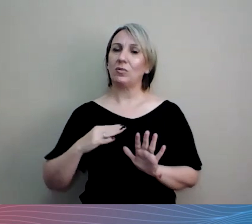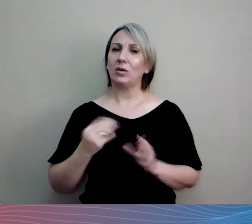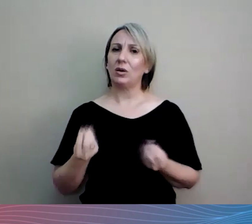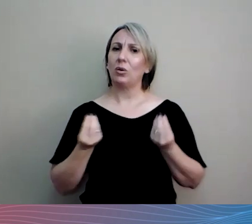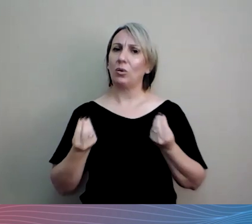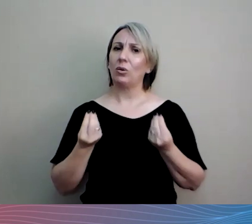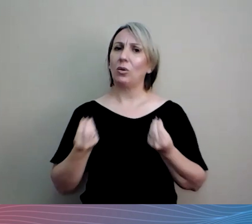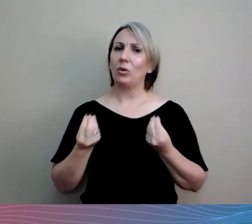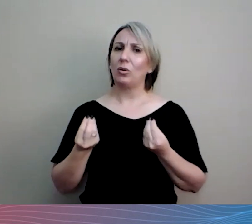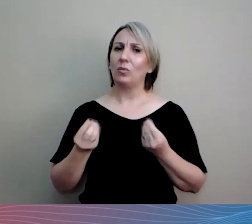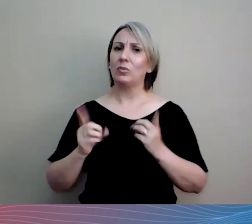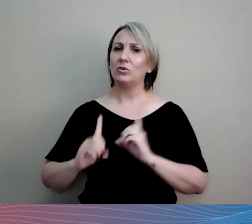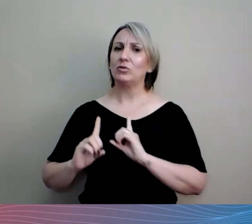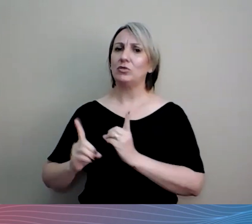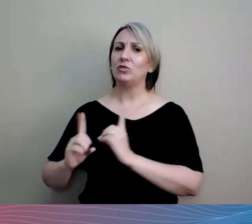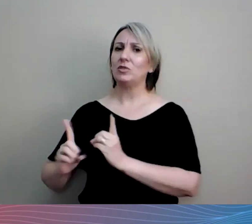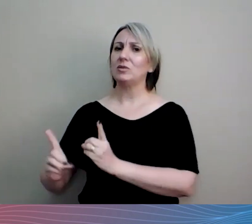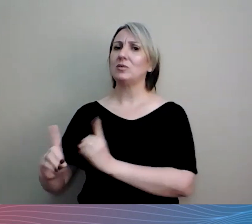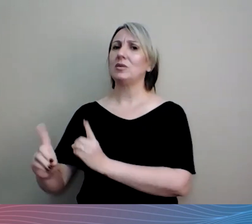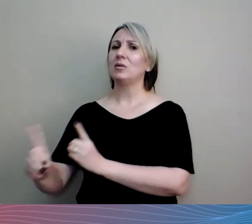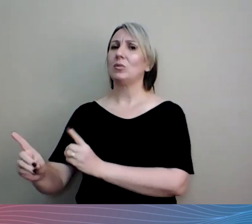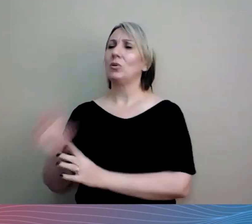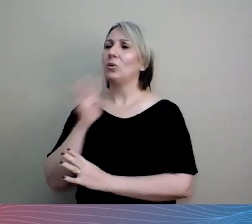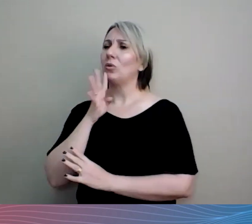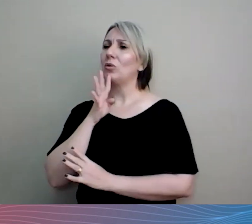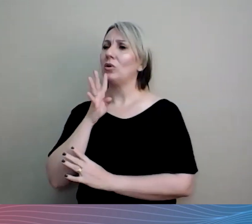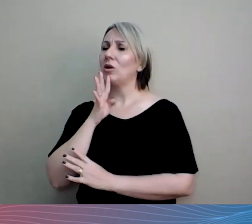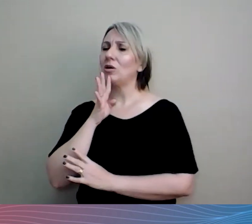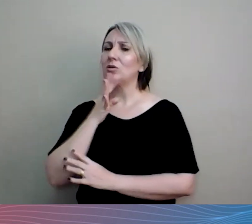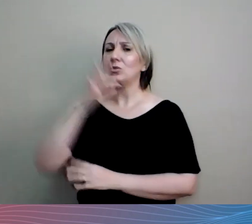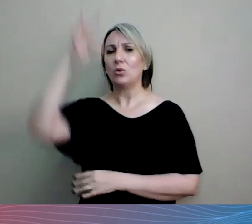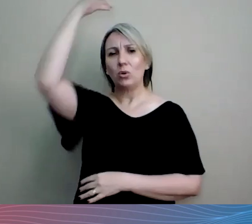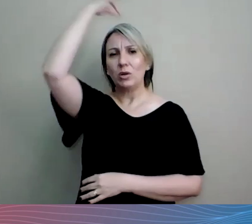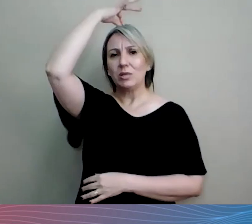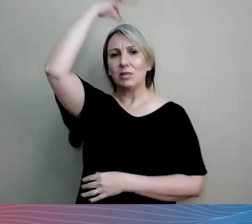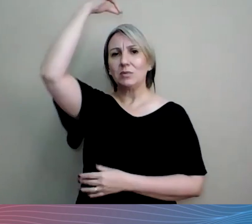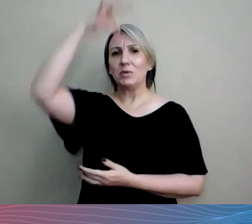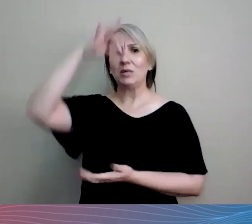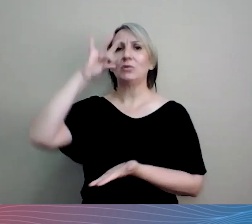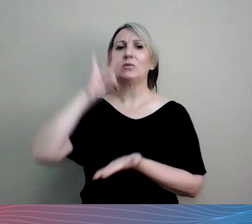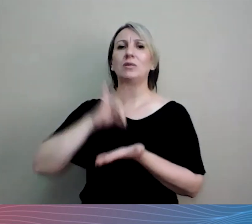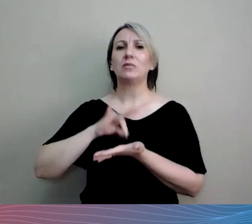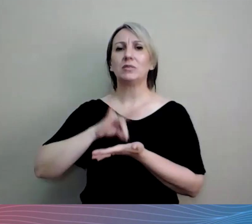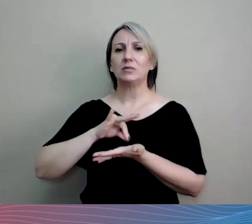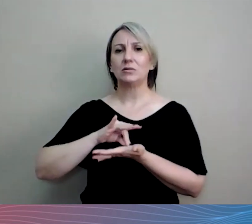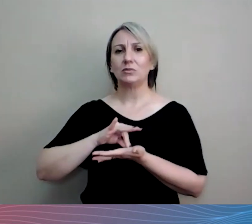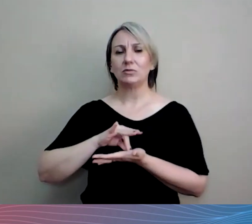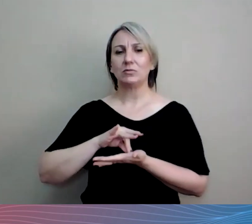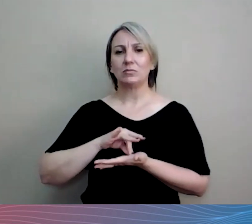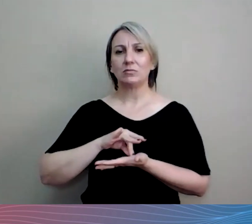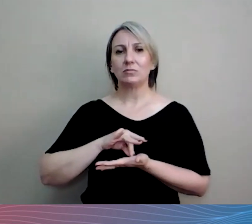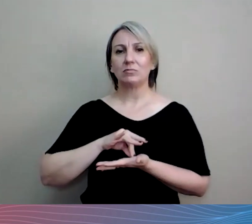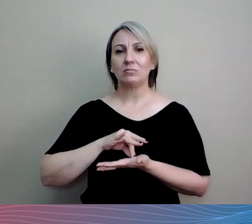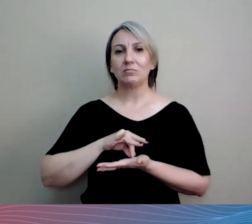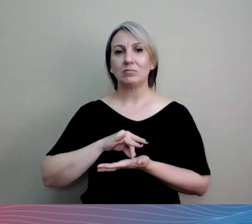o Espírito da verdade se eles nunca ouviram falar sobre o Espírito da verdade? Irmãos, isso comprova que esse Espírito da verdade é o próprio